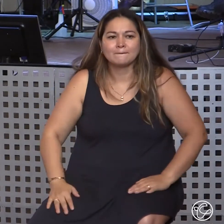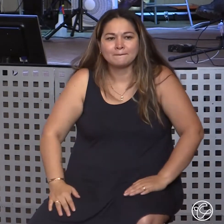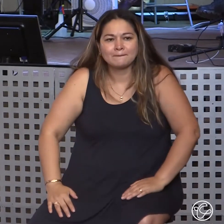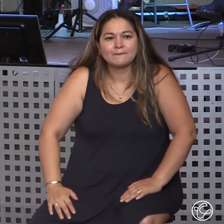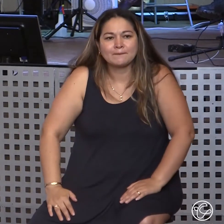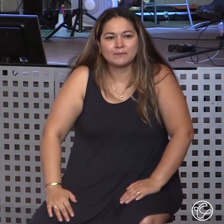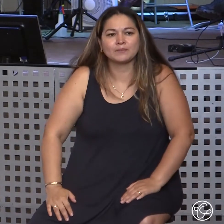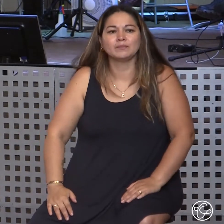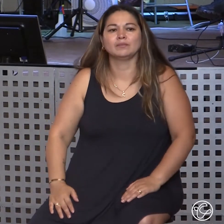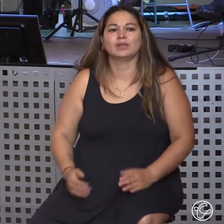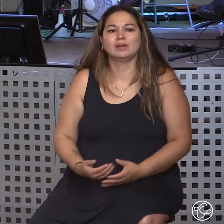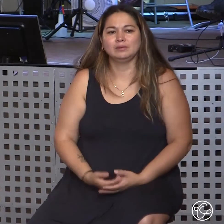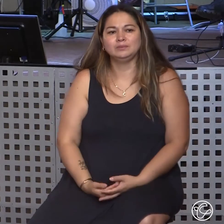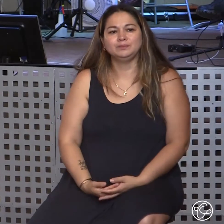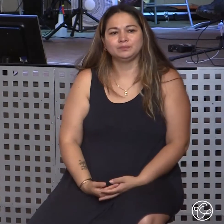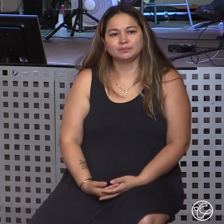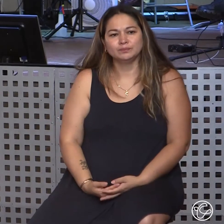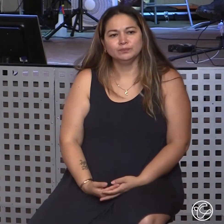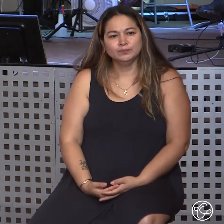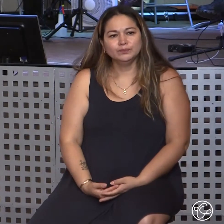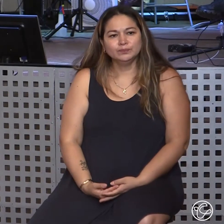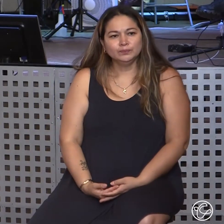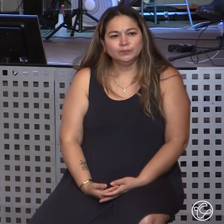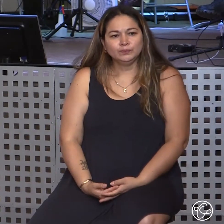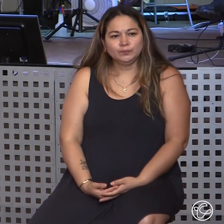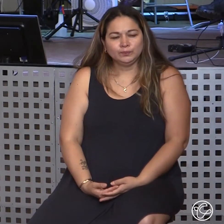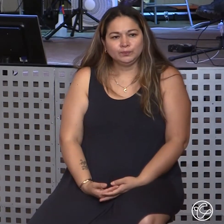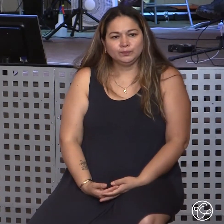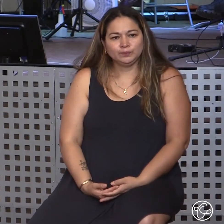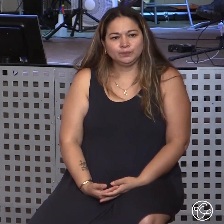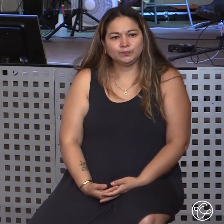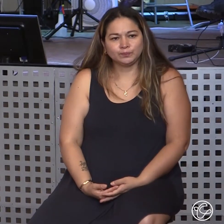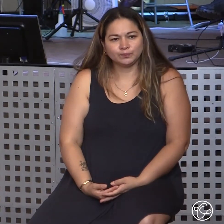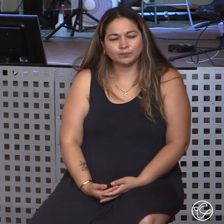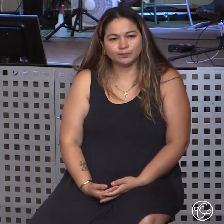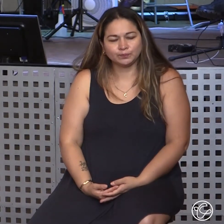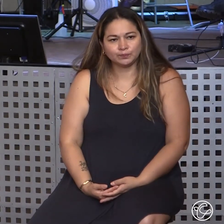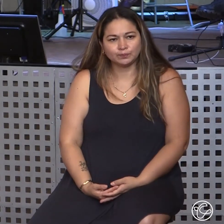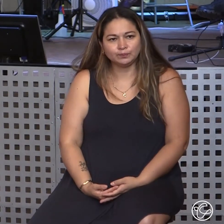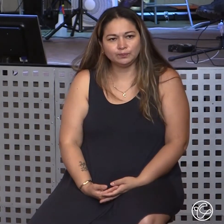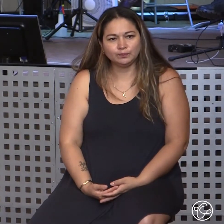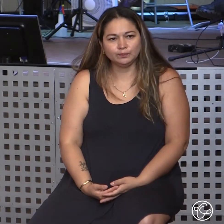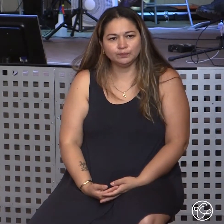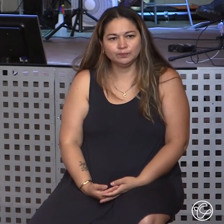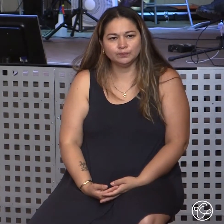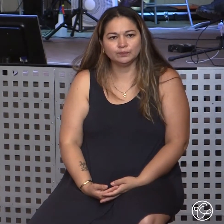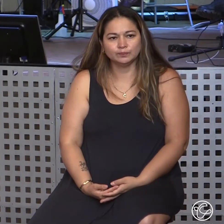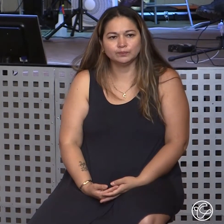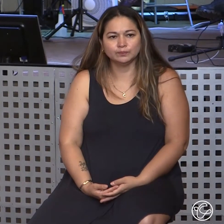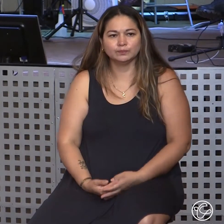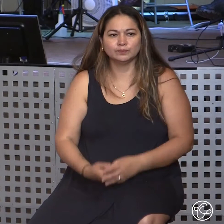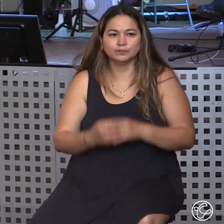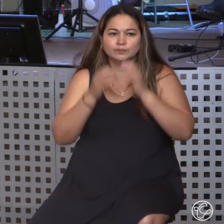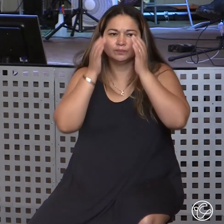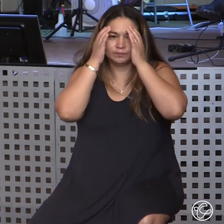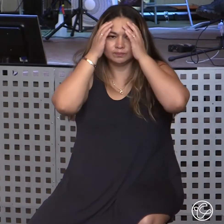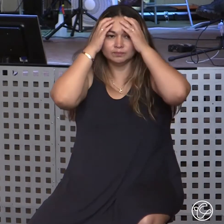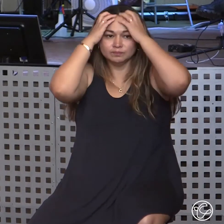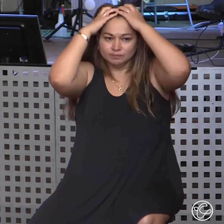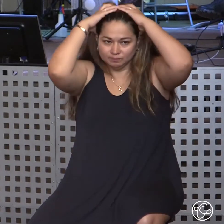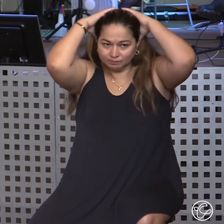evidentemente hay muchas cosas que van a ocurrir que no puedo enumerarlas en este día, pero sí quiero centrarme en el tema de iglesia, que es lo que